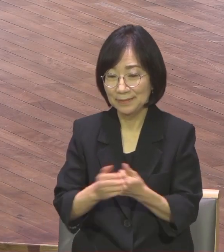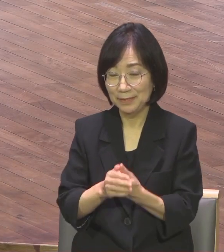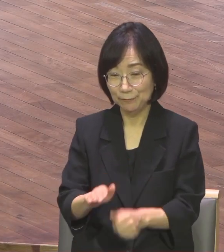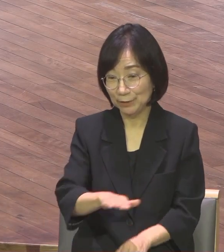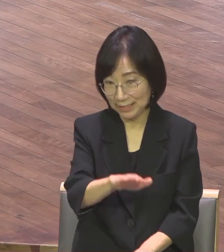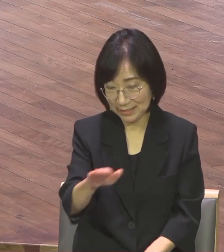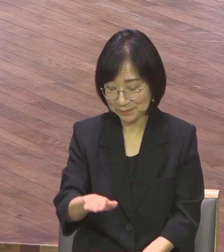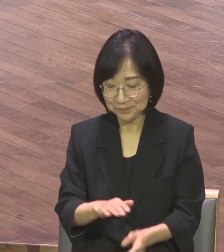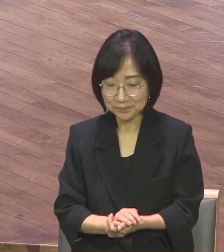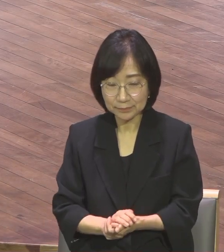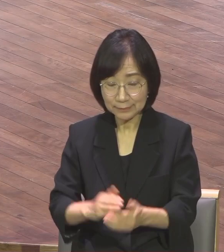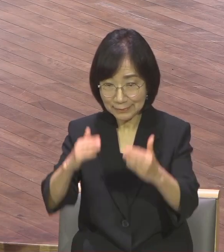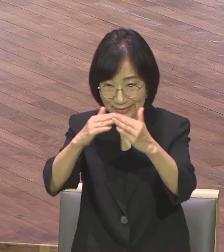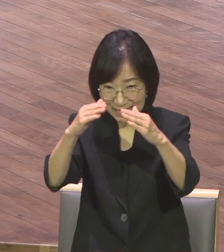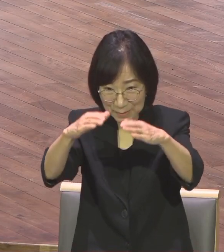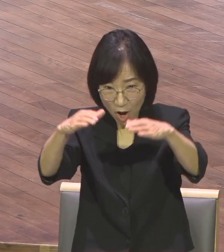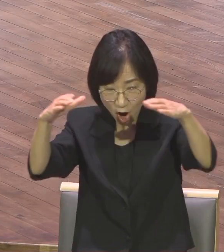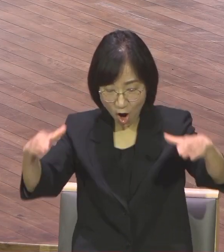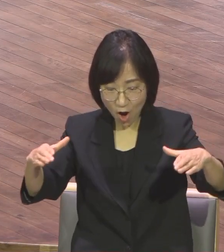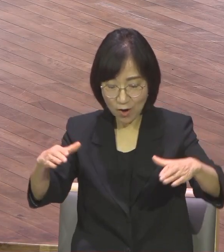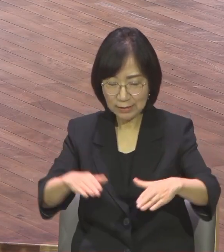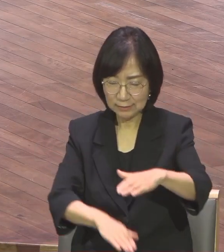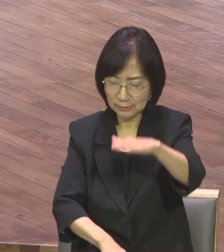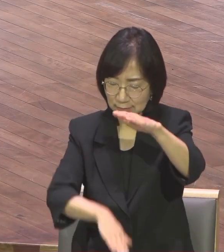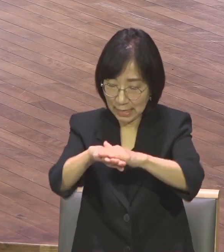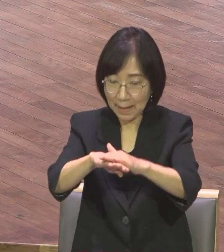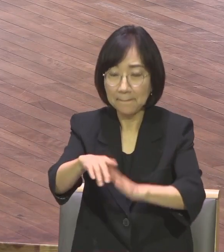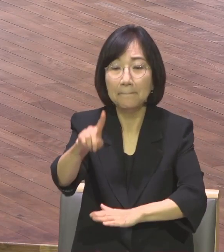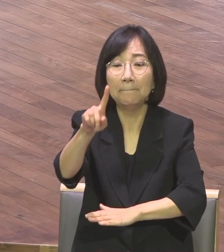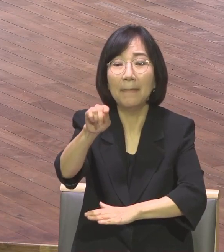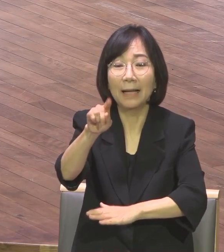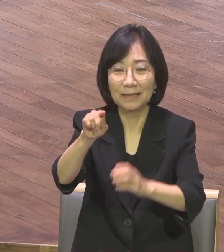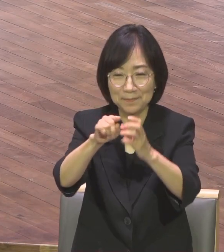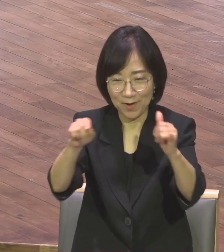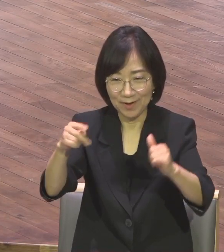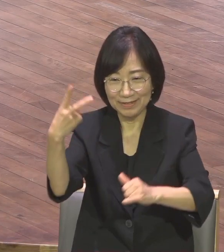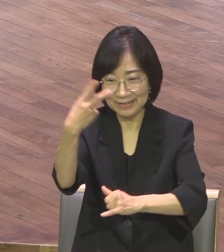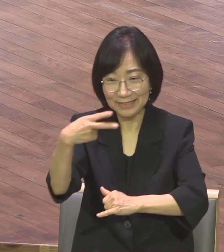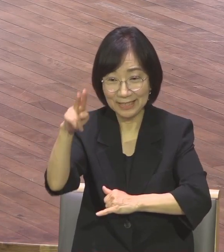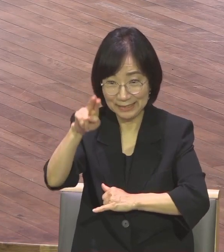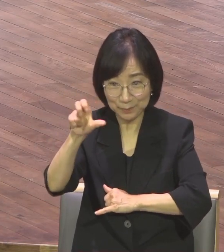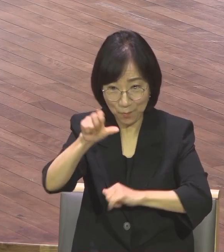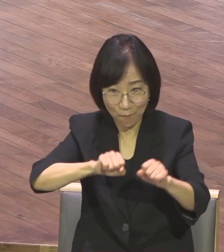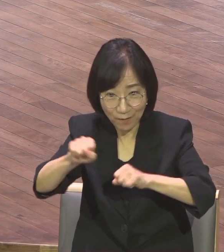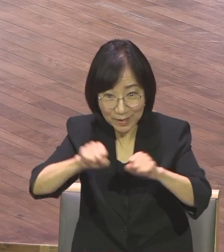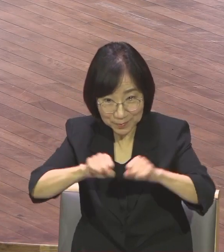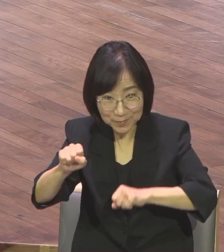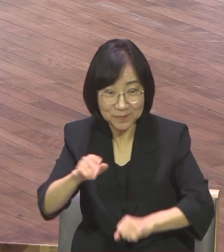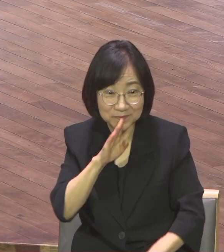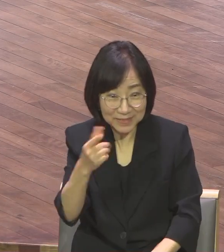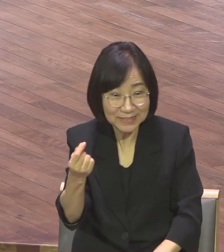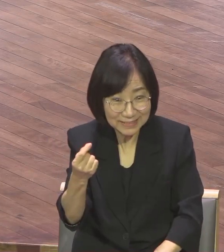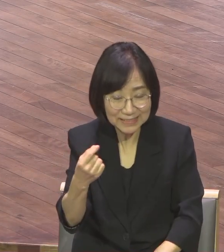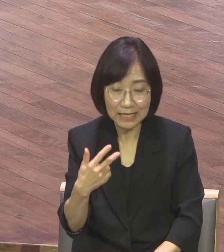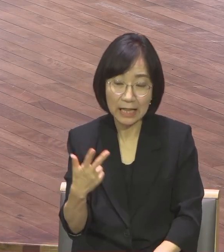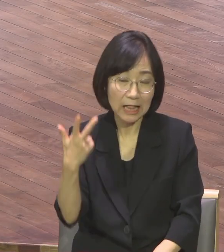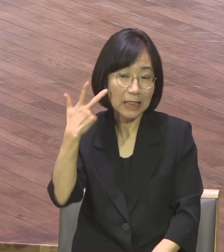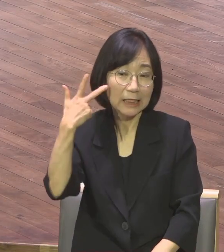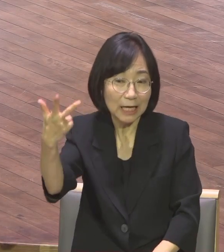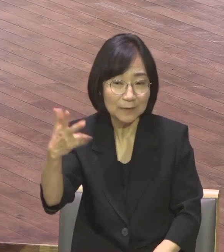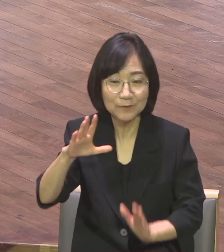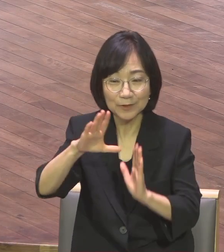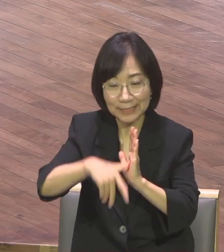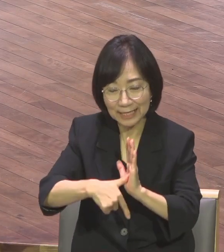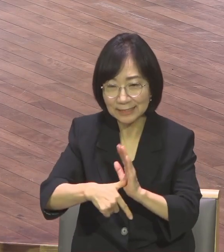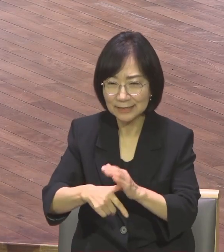필요, 스타트만 2025 운동을 펼쳐나가고 있습니다. 다음 주일은 대기구가 진행하고 있는 단기